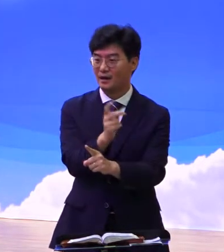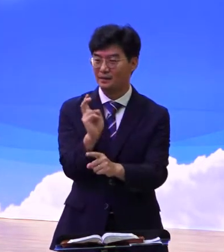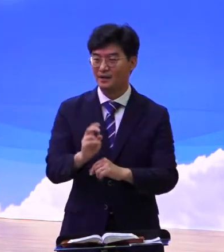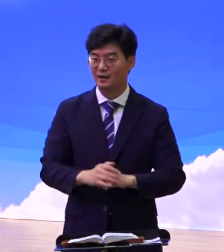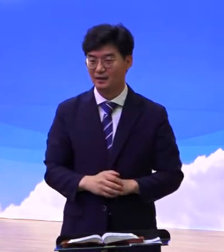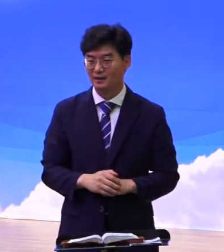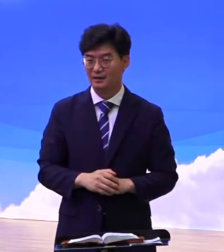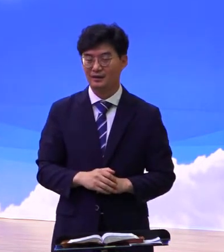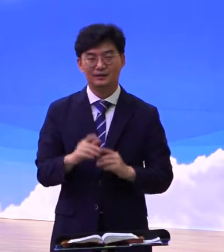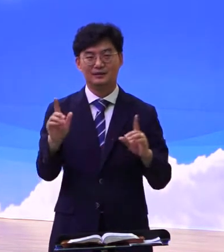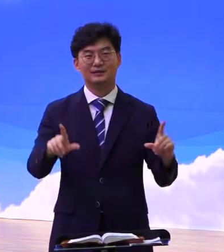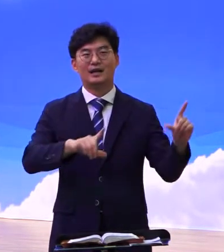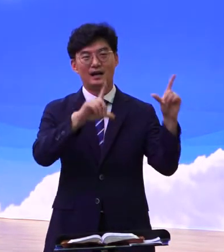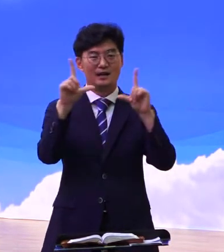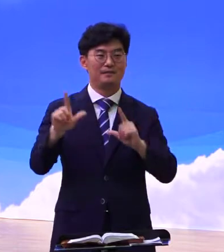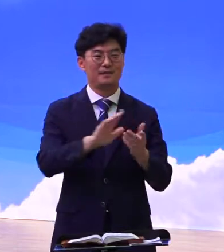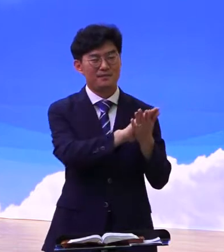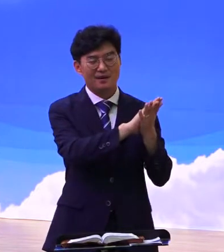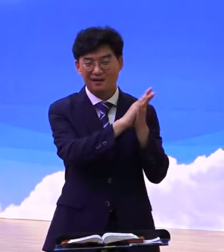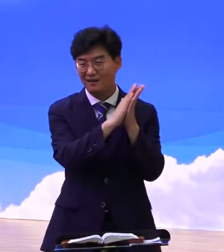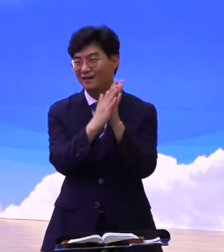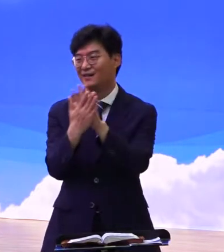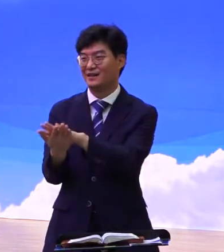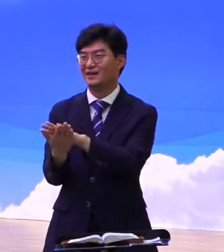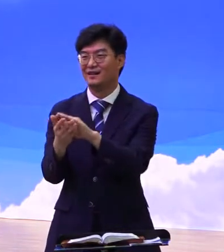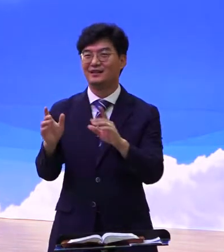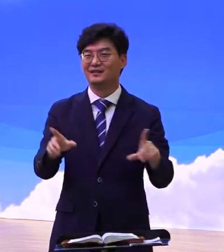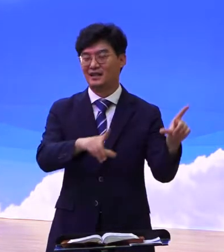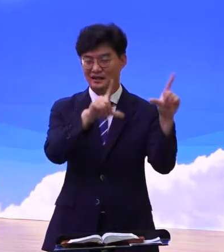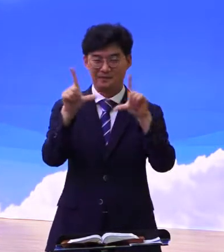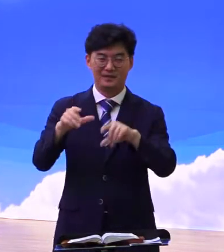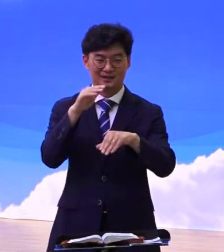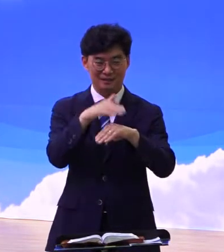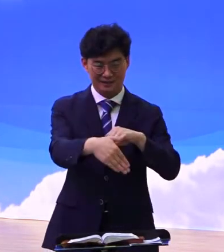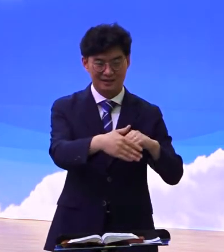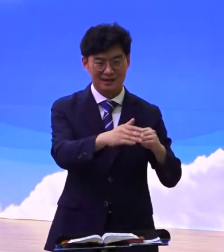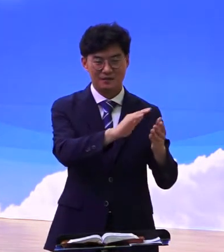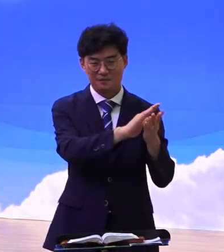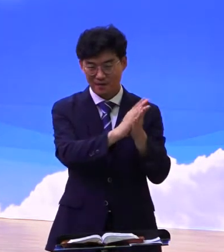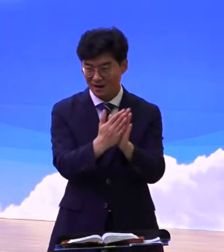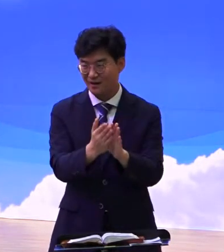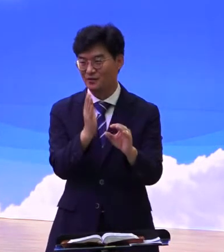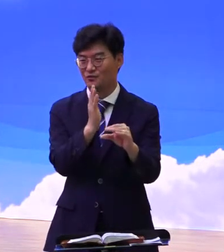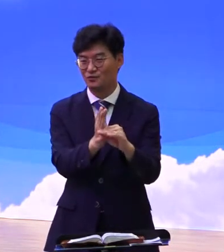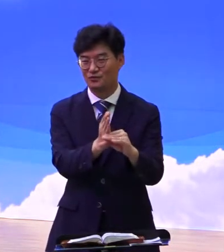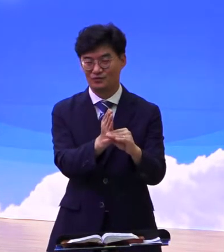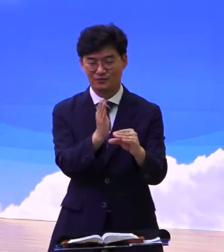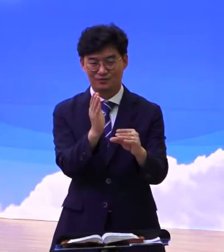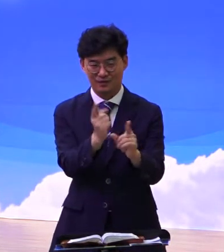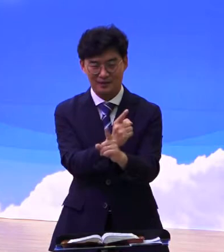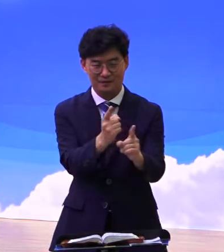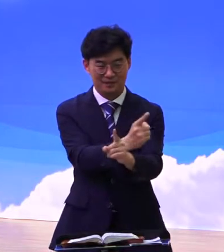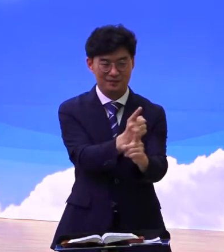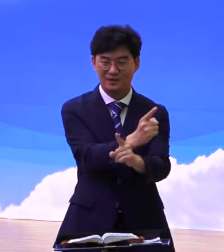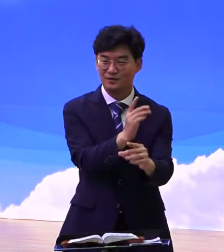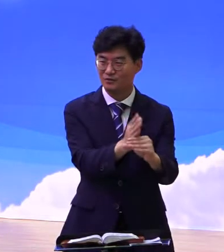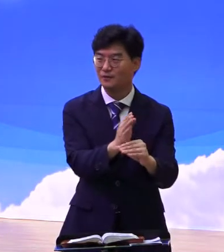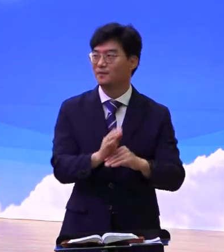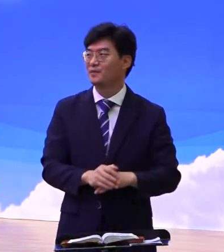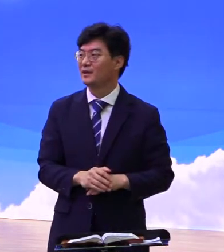보여주고 있습니다. 이런 세상 속에서 우리도 영원한 하나님의